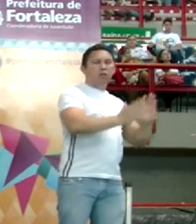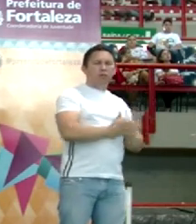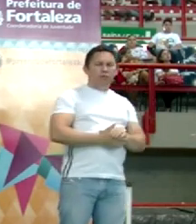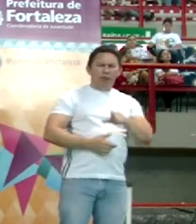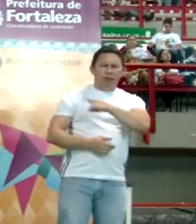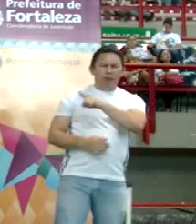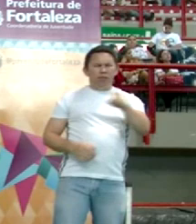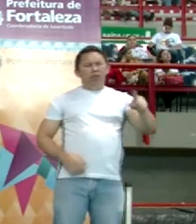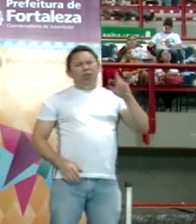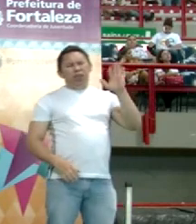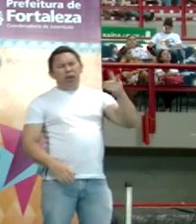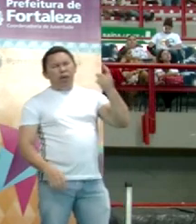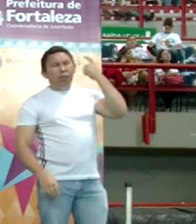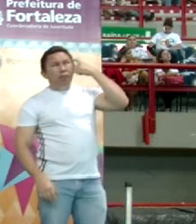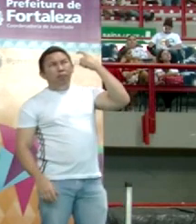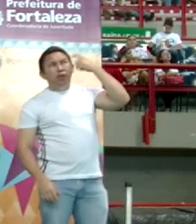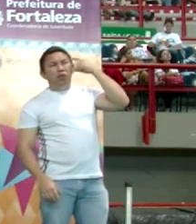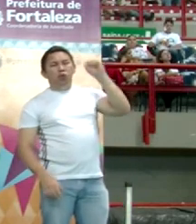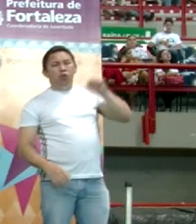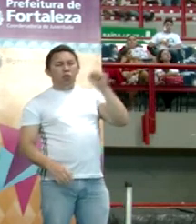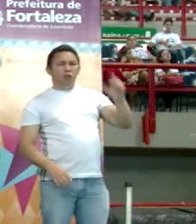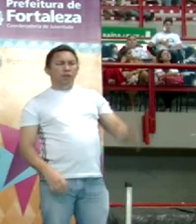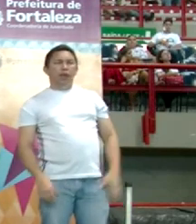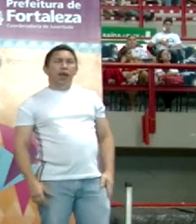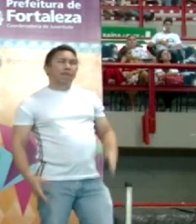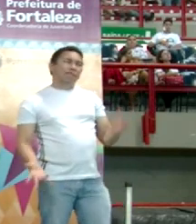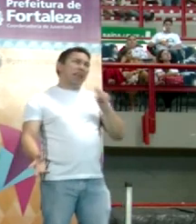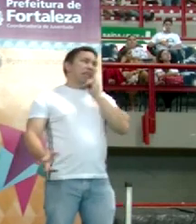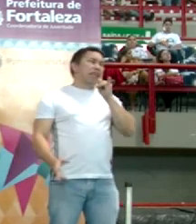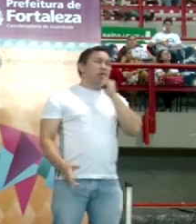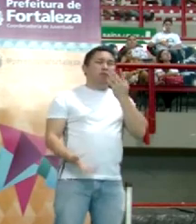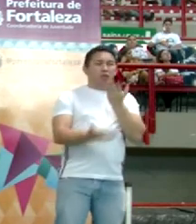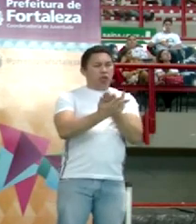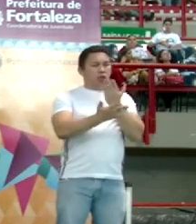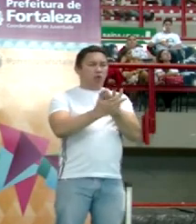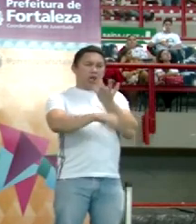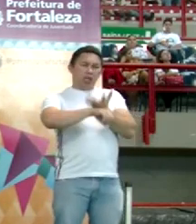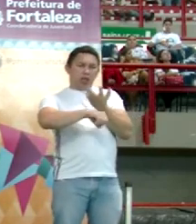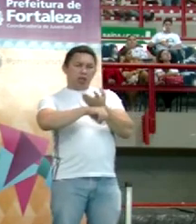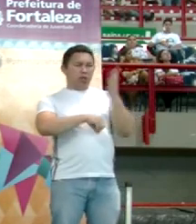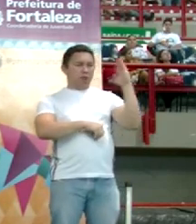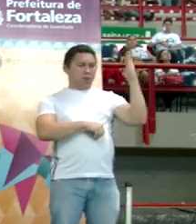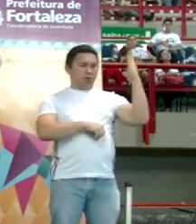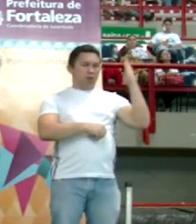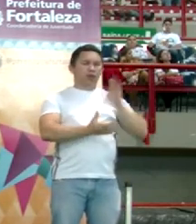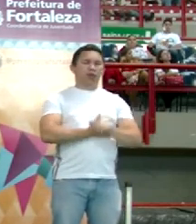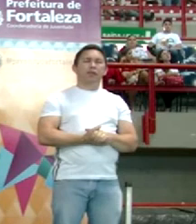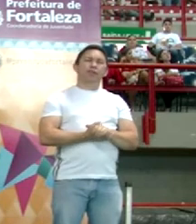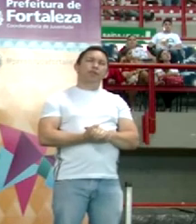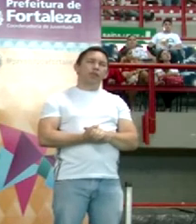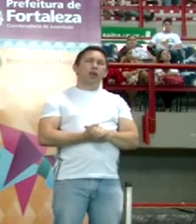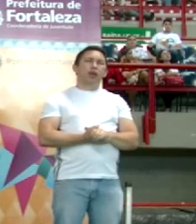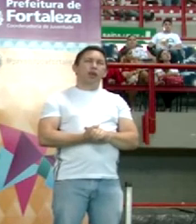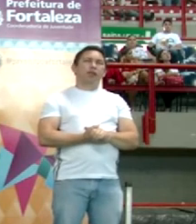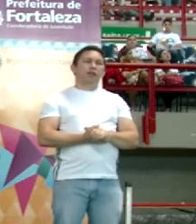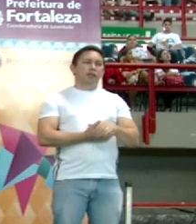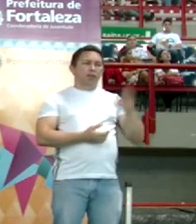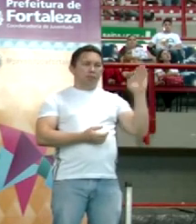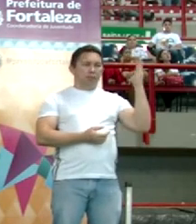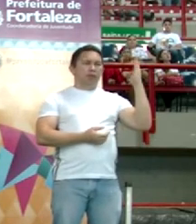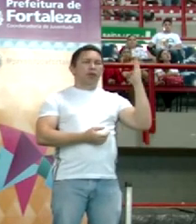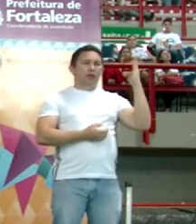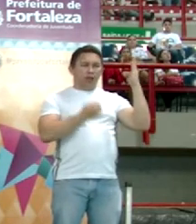Você já pensou? Você vai estudar, sei lá, biologia. Vai estudar biologia. Biologia é bom,